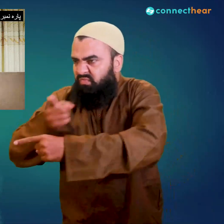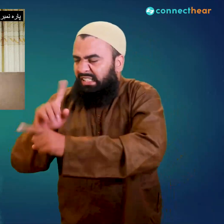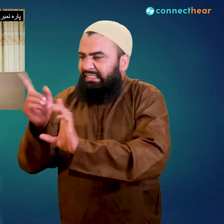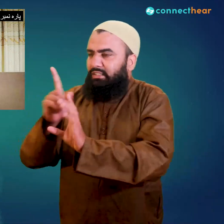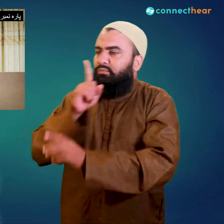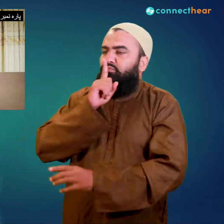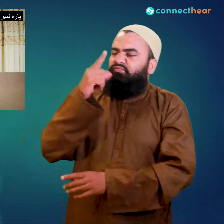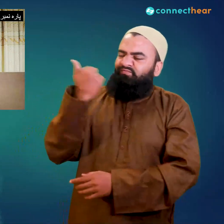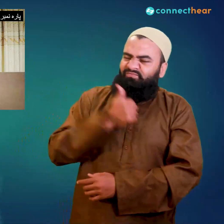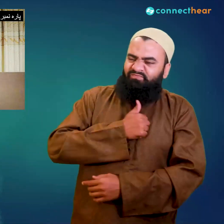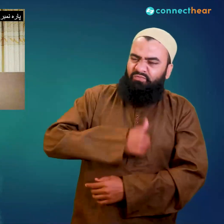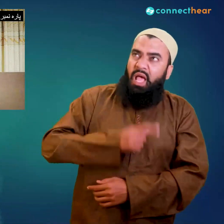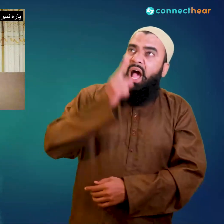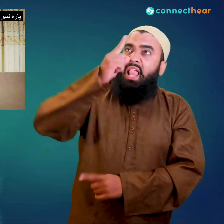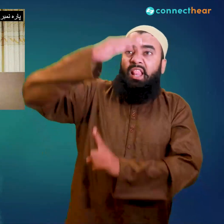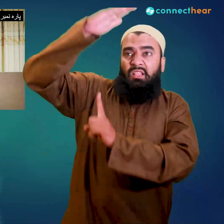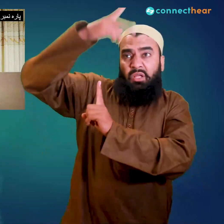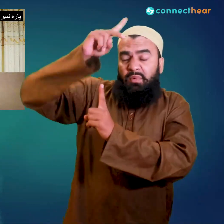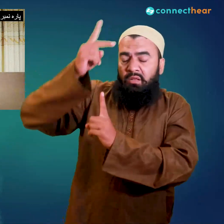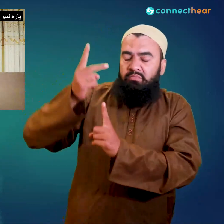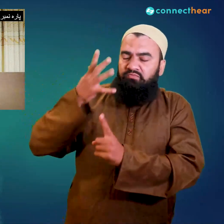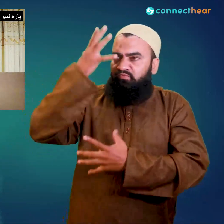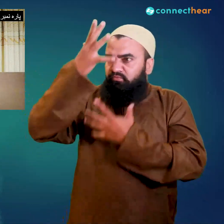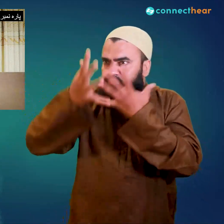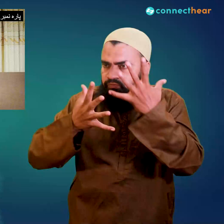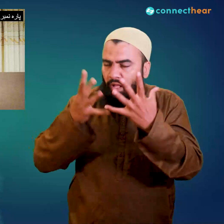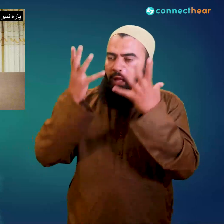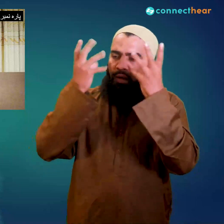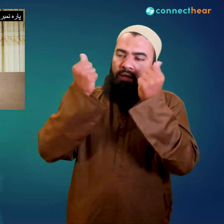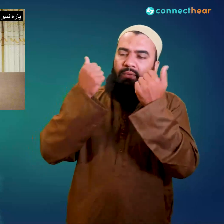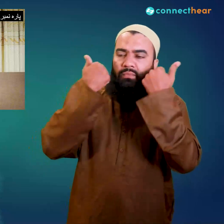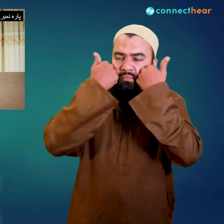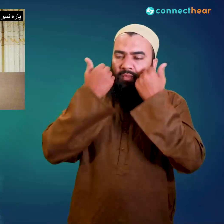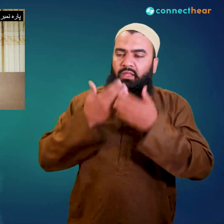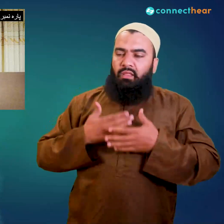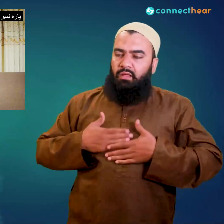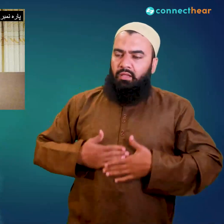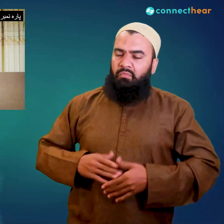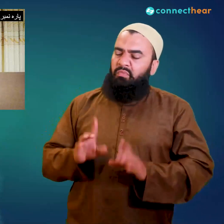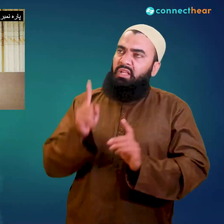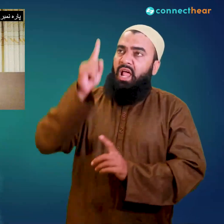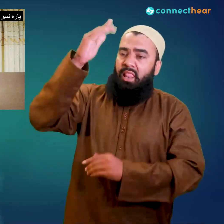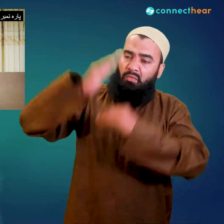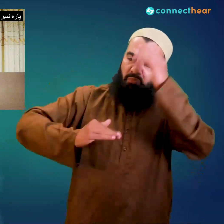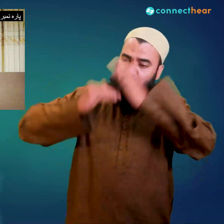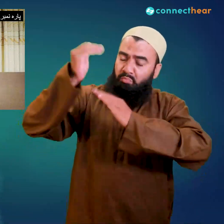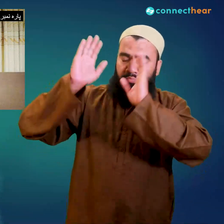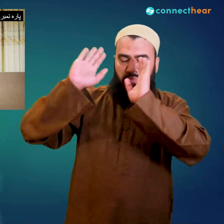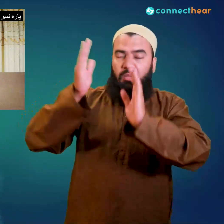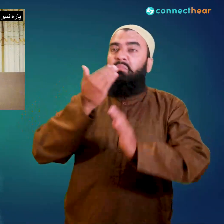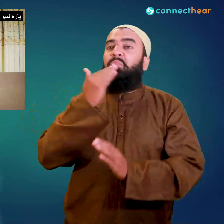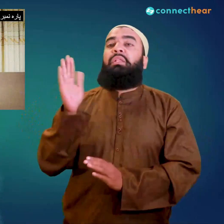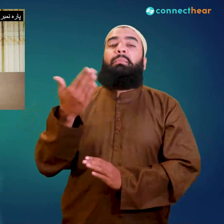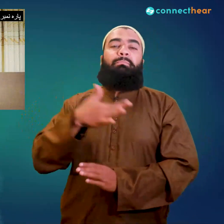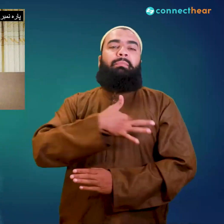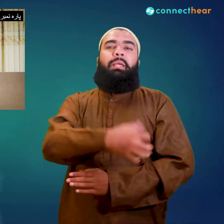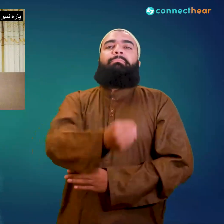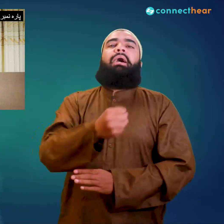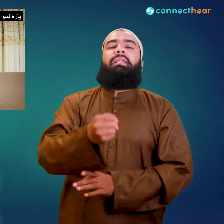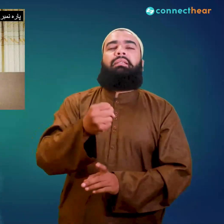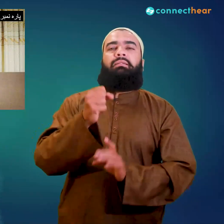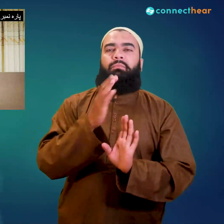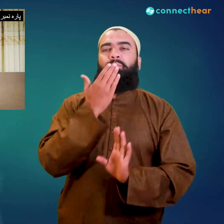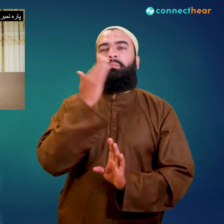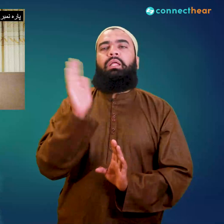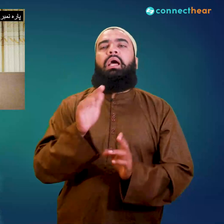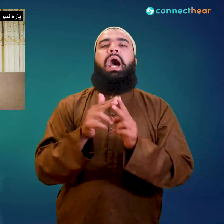ہوں کہ وہی میرے اس غم کو، حزن اور ملال کو دور کرنے والا ہے۔ یہ بھی ایک اہل اللہ اور